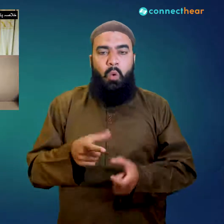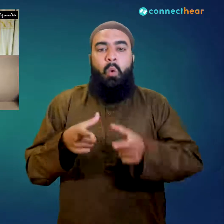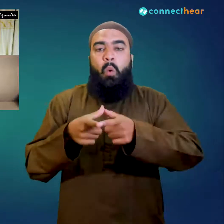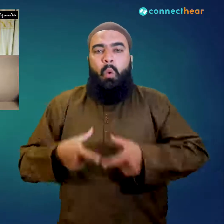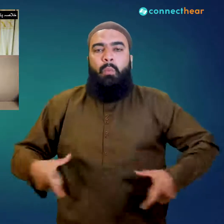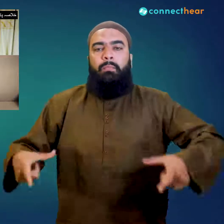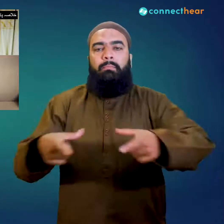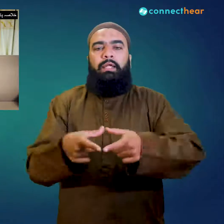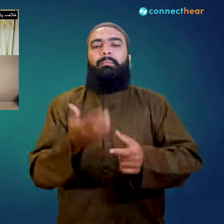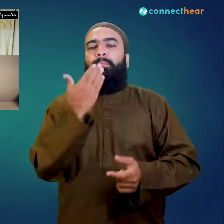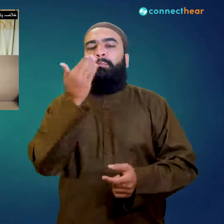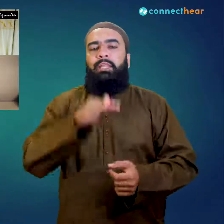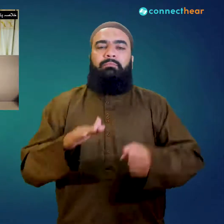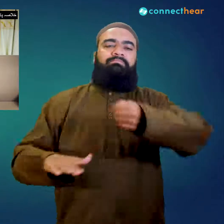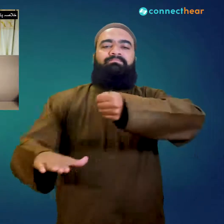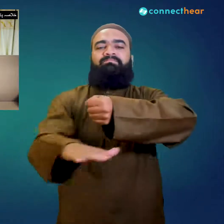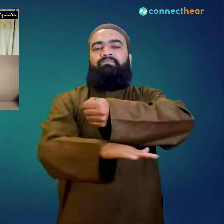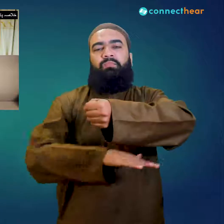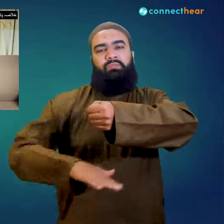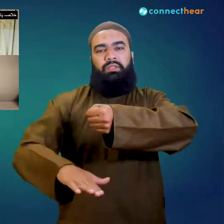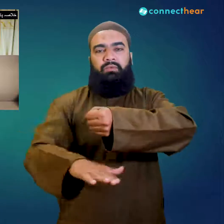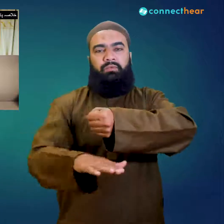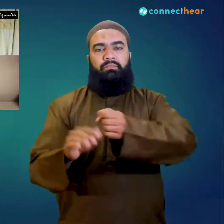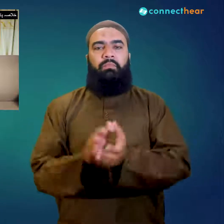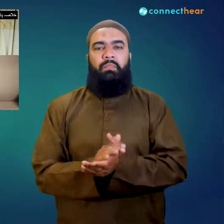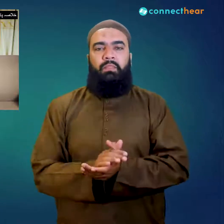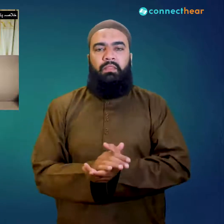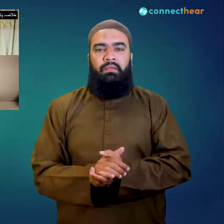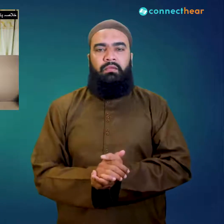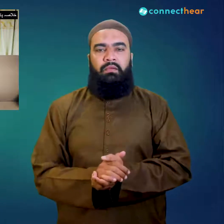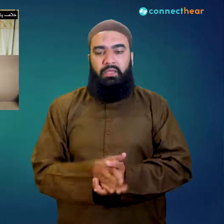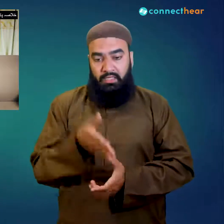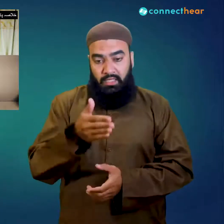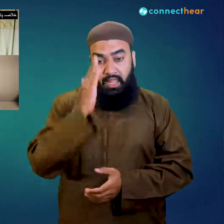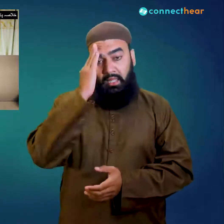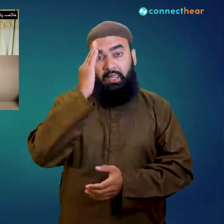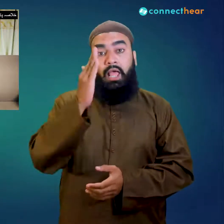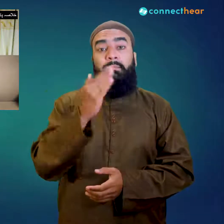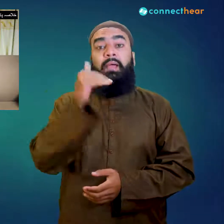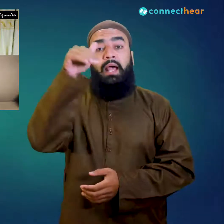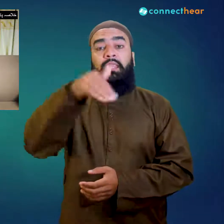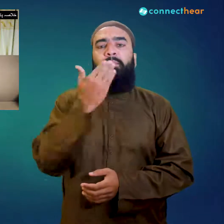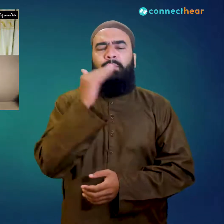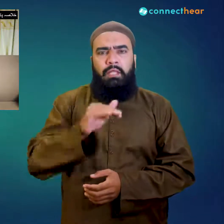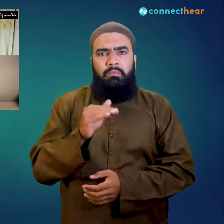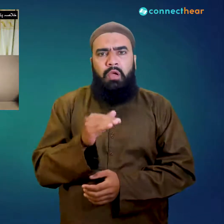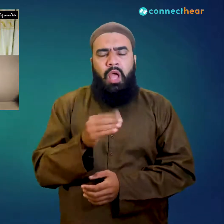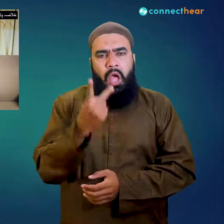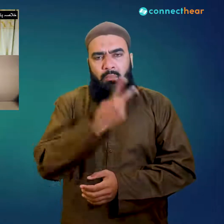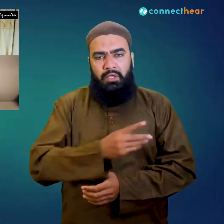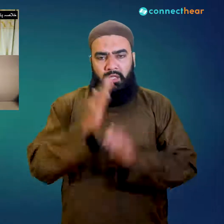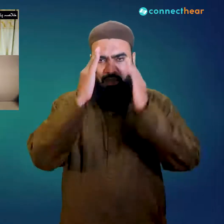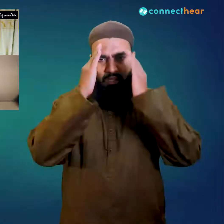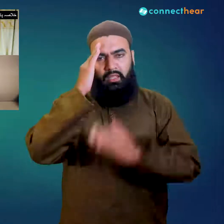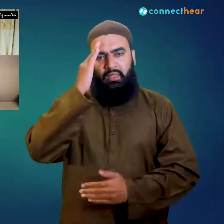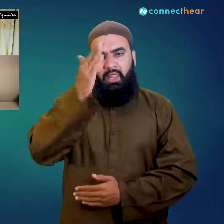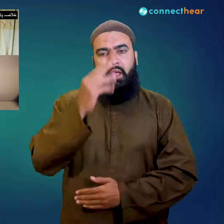تو یہ امت وسط، امت عدل، اعتدال، یہ شریعت کے ہر حکم میں پایا